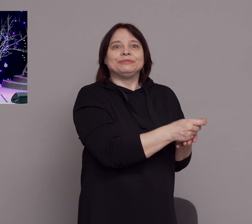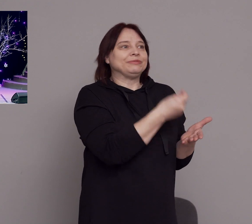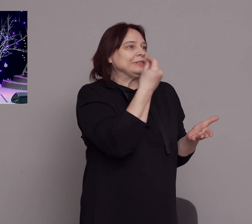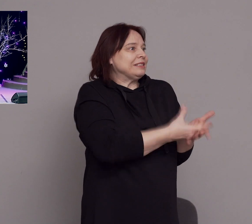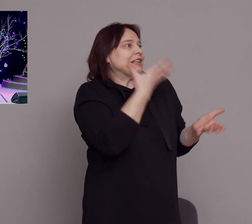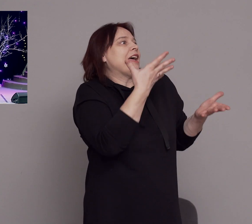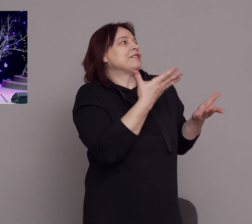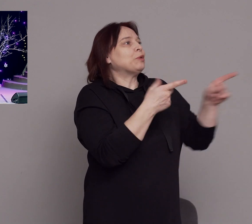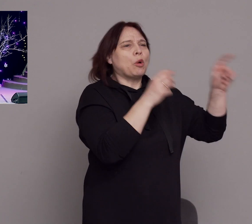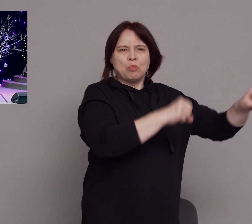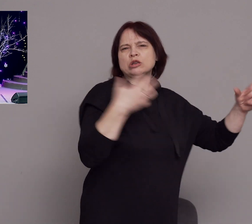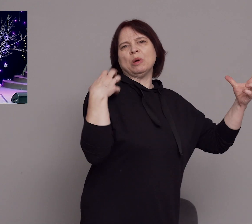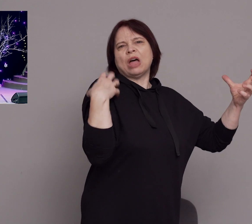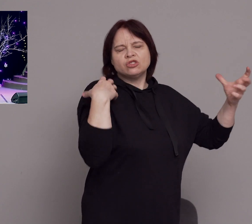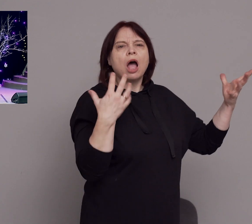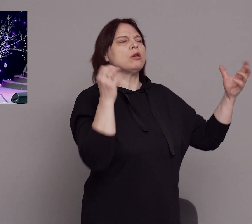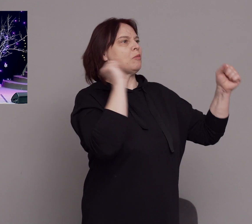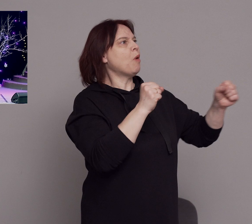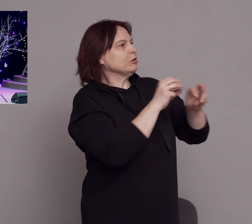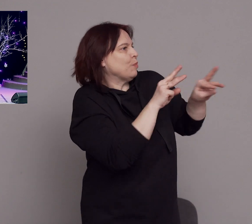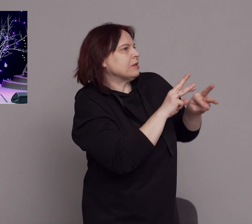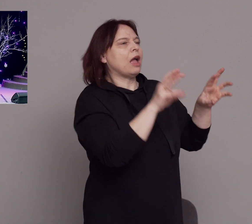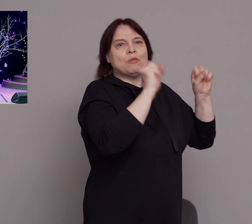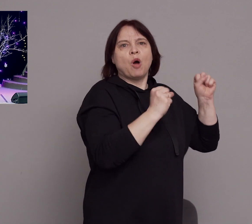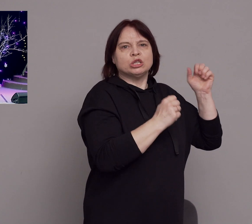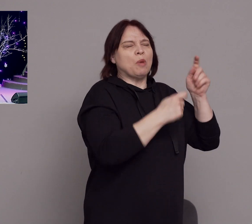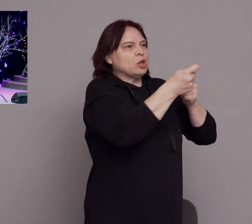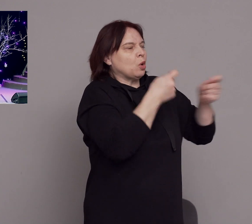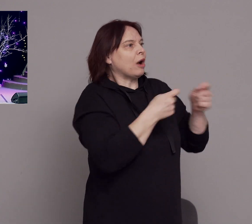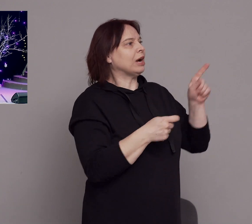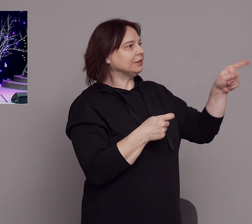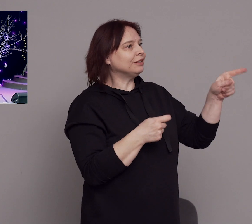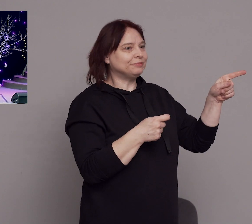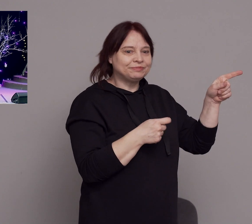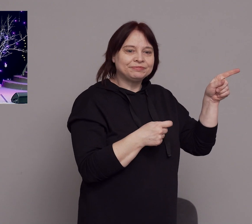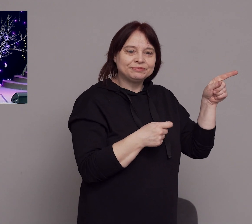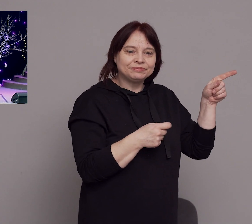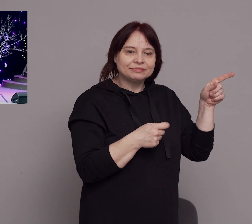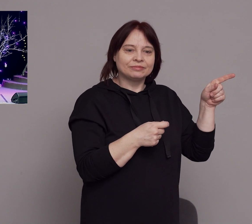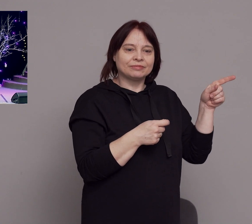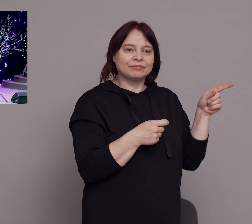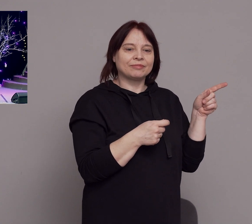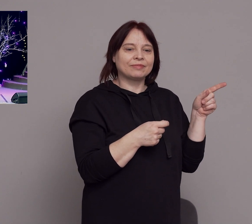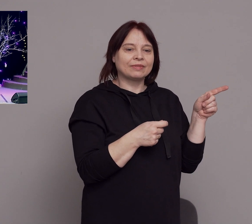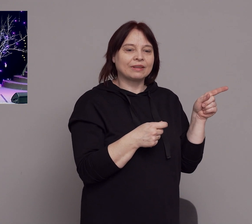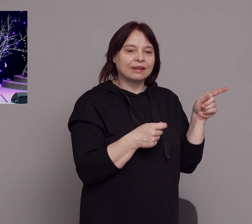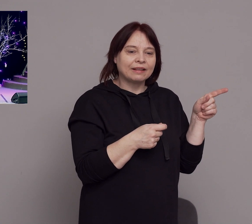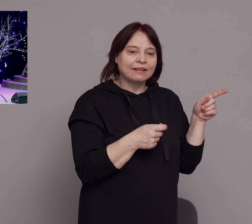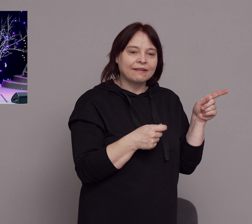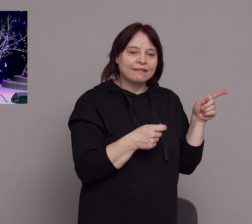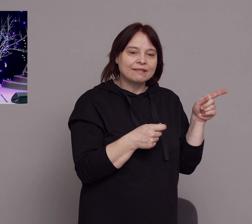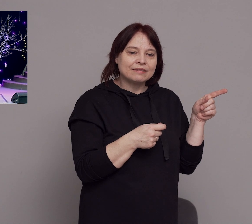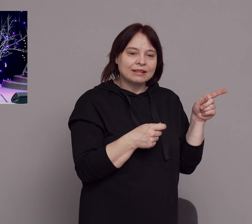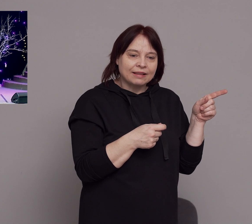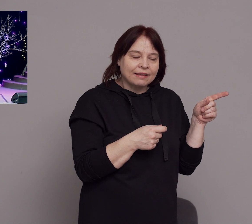каким-то высоким социальным статусом, и вы думаете, если бы вы знали, кто этот человек, если бы вы знали, кто он, то вы бы